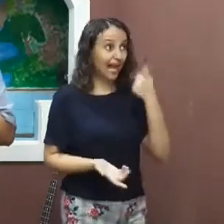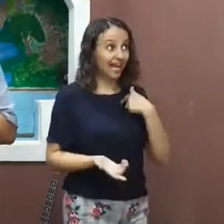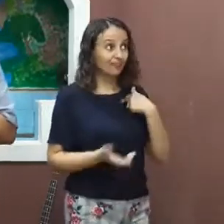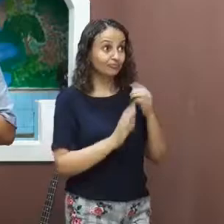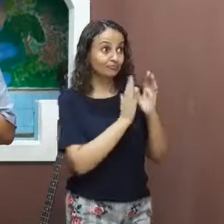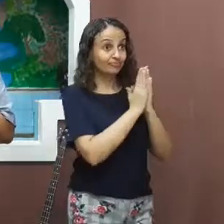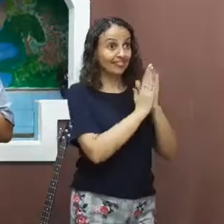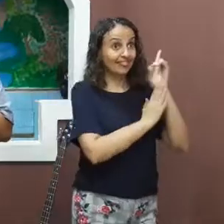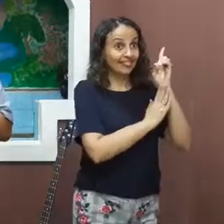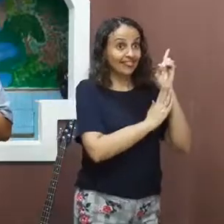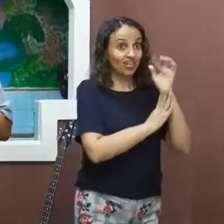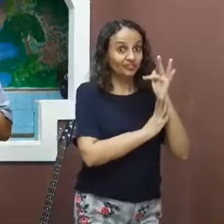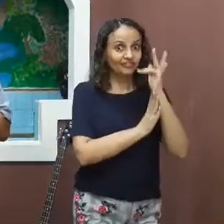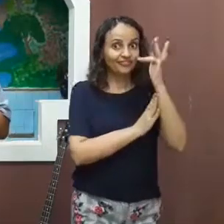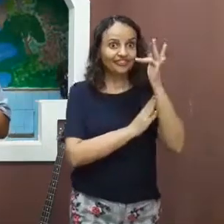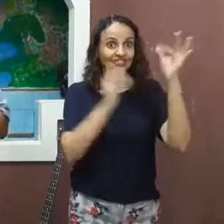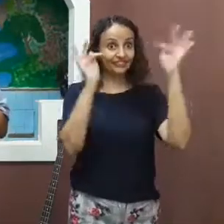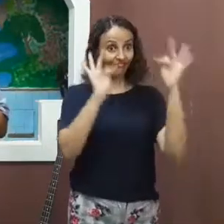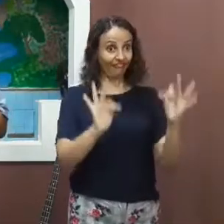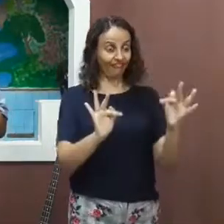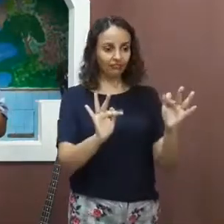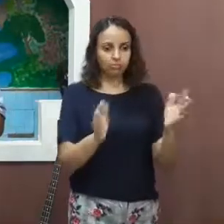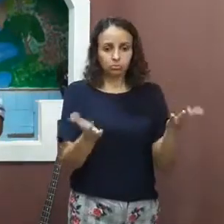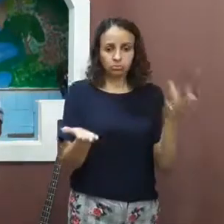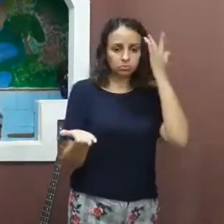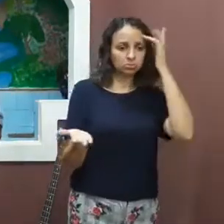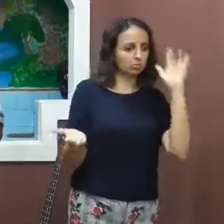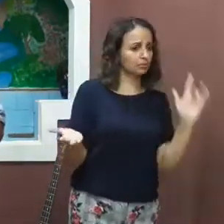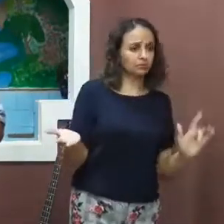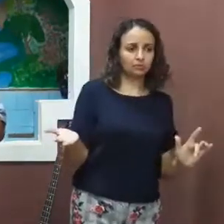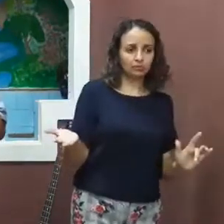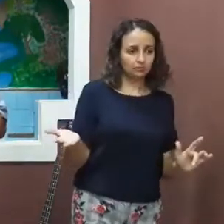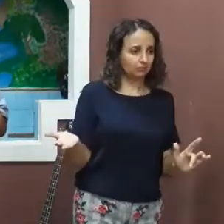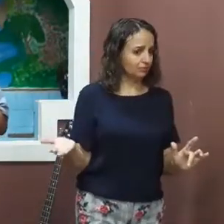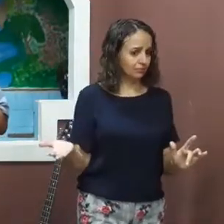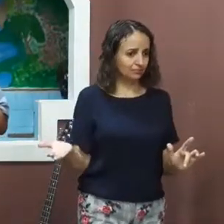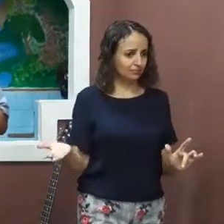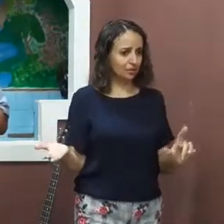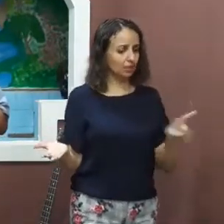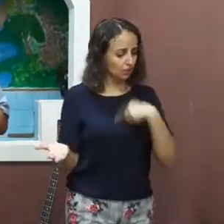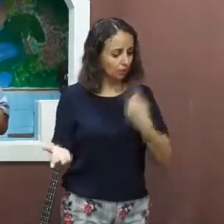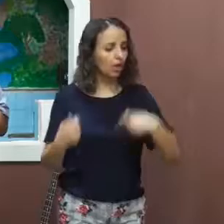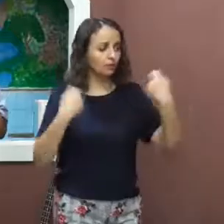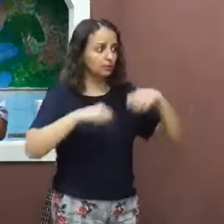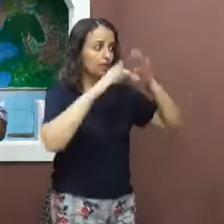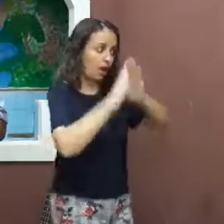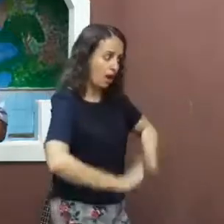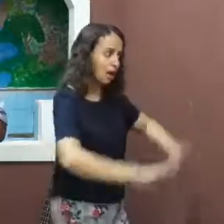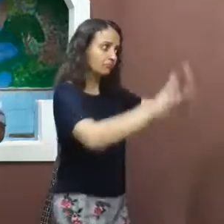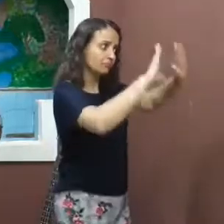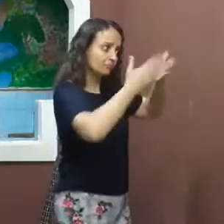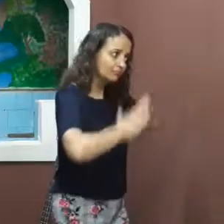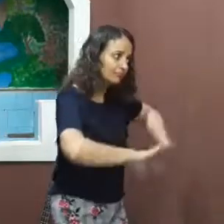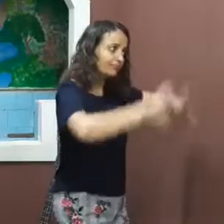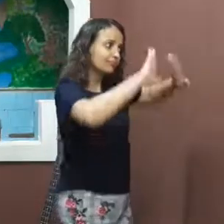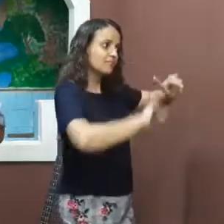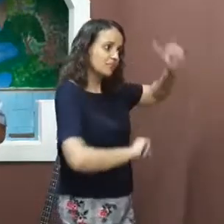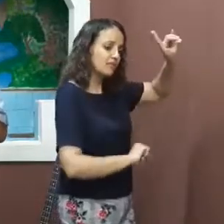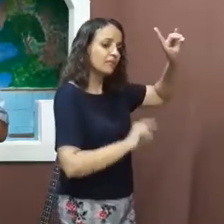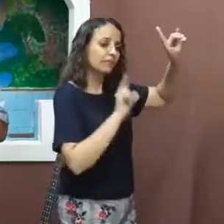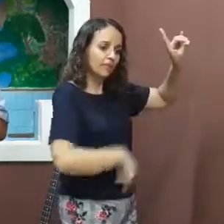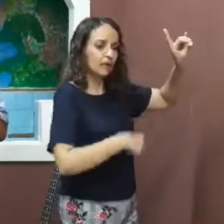nós. Nós temos que buscar a Deus porque Deus é Deus. Amém? Vocês vão buscar a Deus porque Deus é